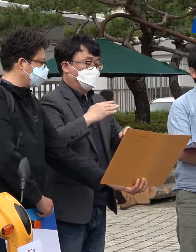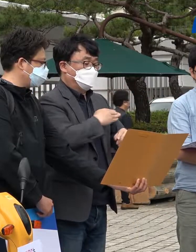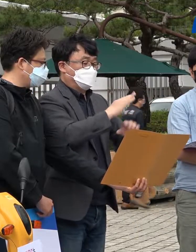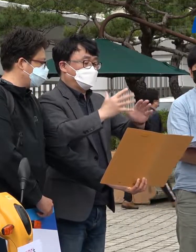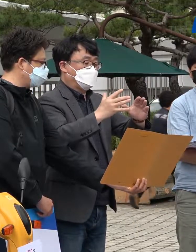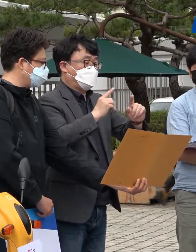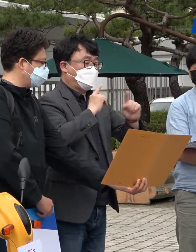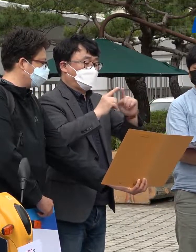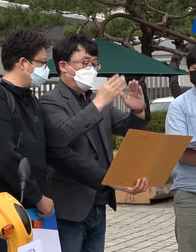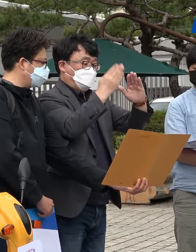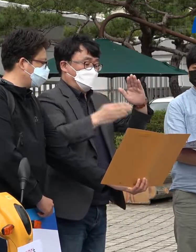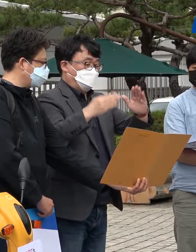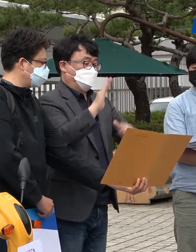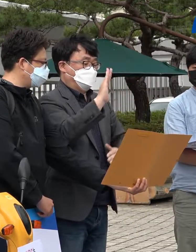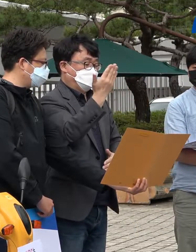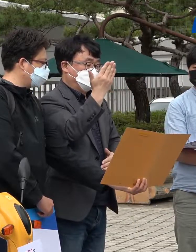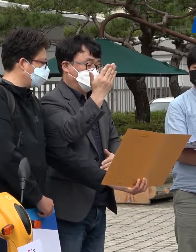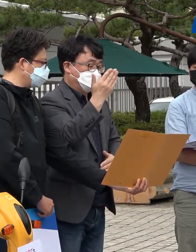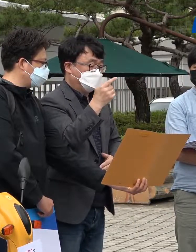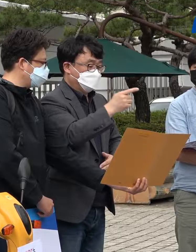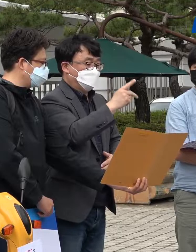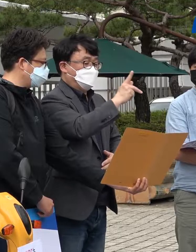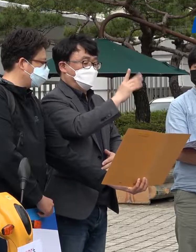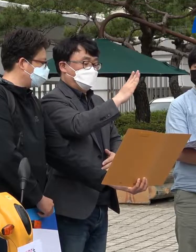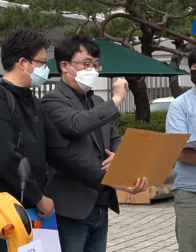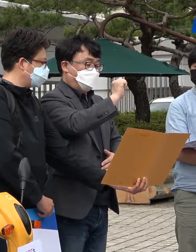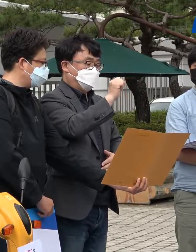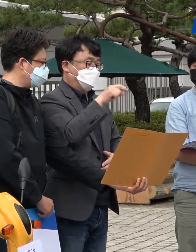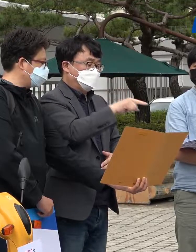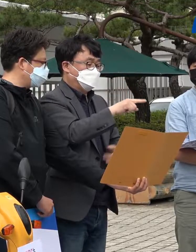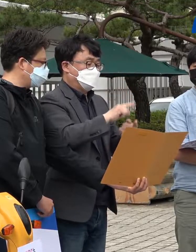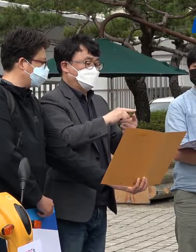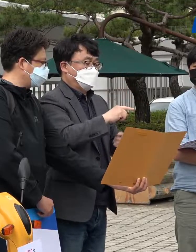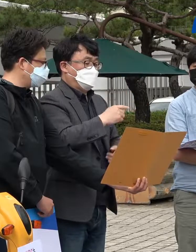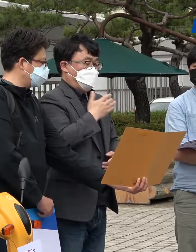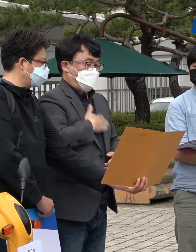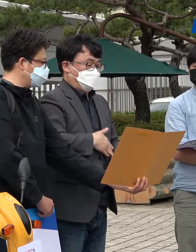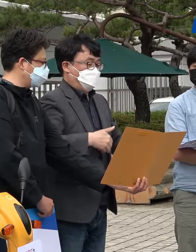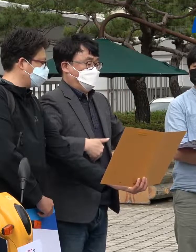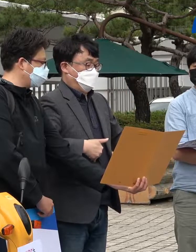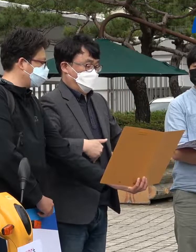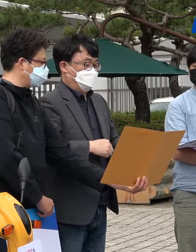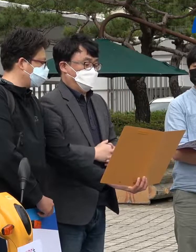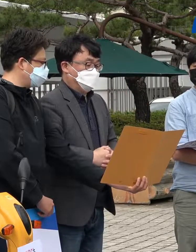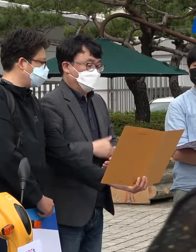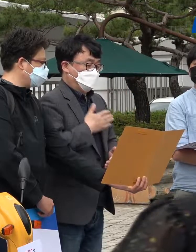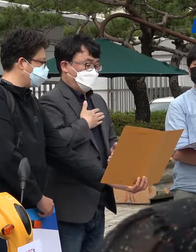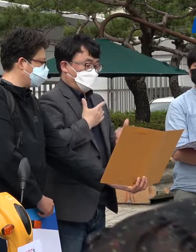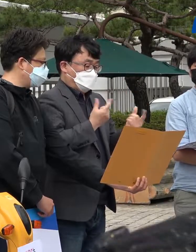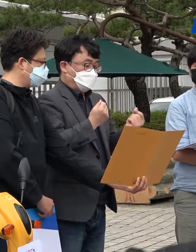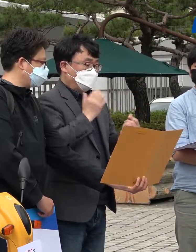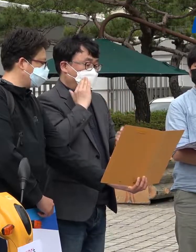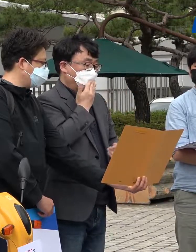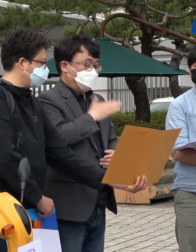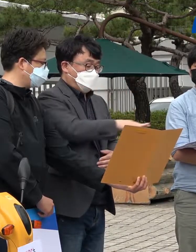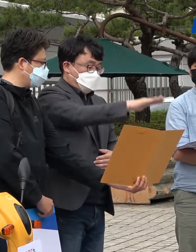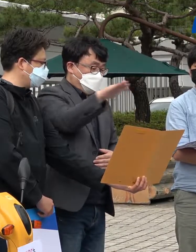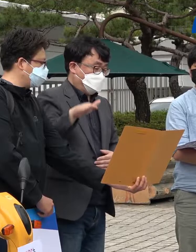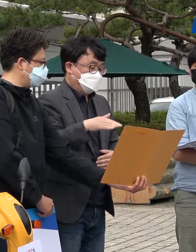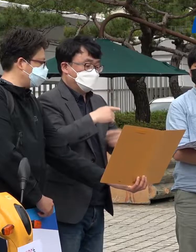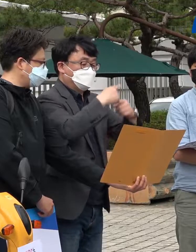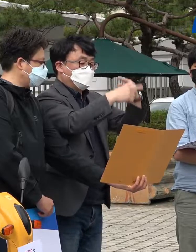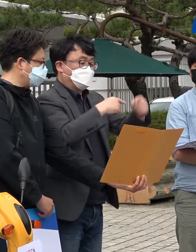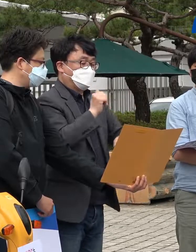한국수어법이 시행되면서 수어도 우리나라의 언어가 되었습니다. KBS는 이 점을 바로 알아야 합니다. 저와